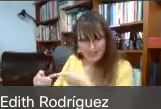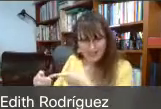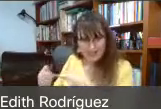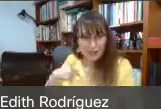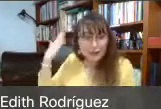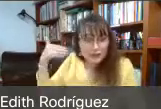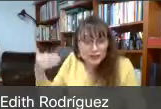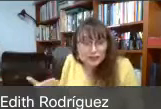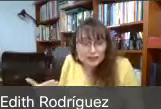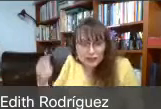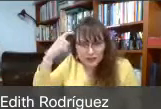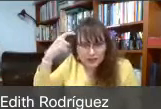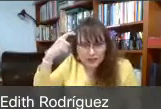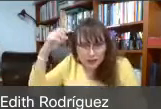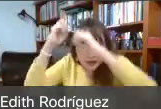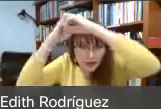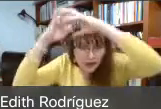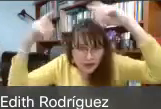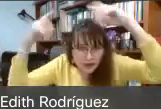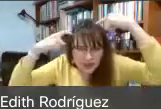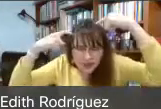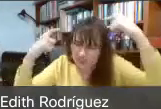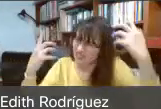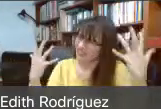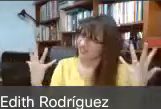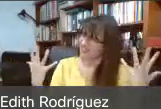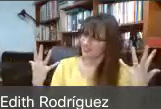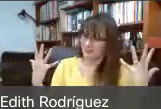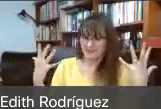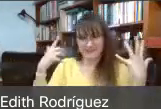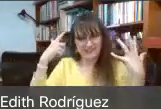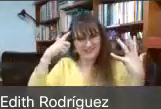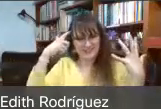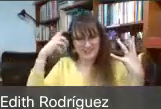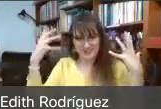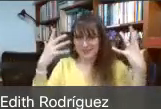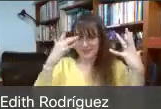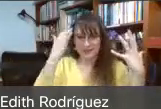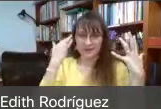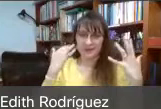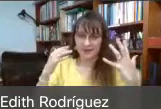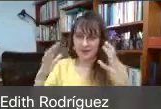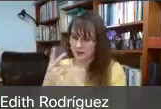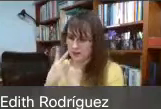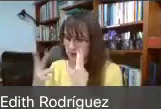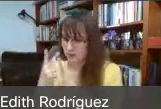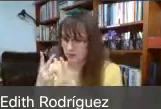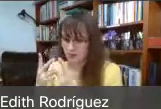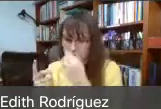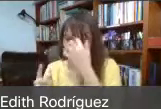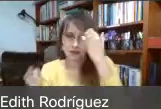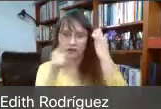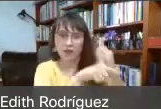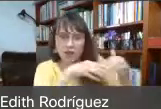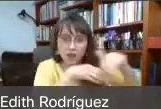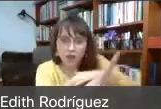y los animales no hablaban. Yo veía las tortugas y las tortugas no hablaban. Esa fue mi representación mental y se me hacía